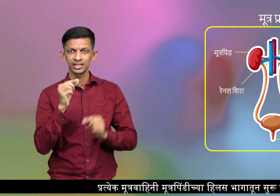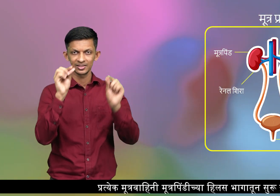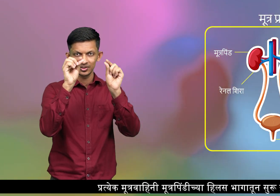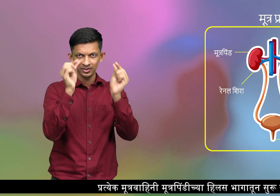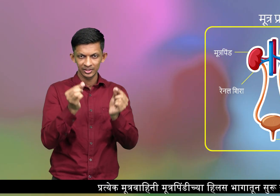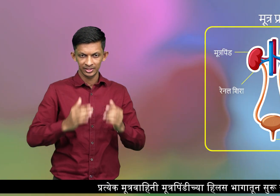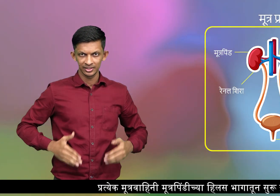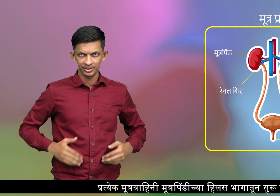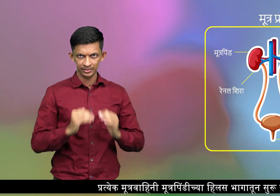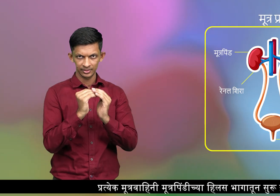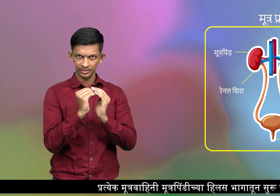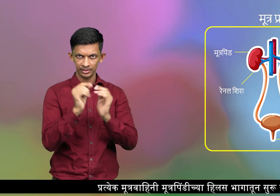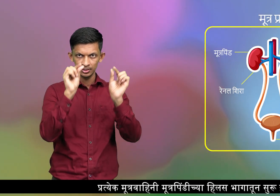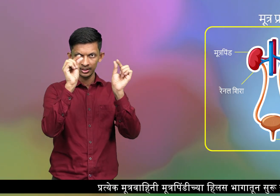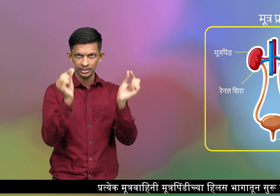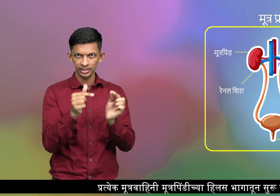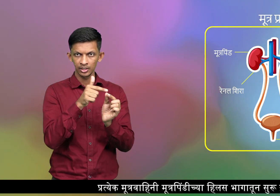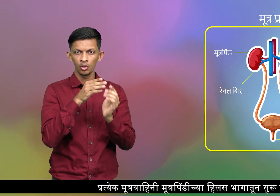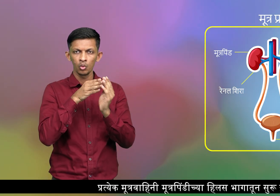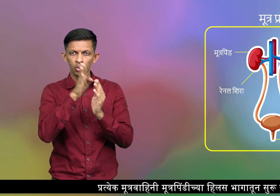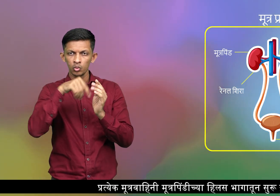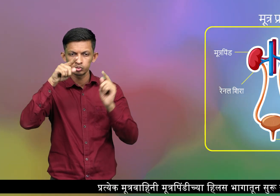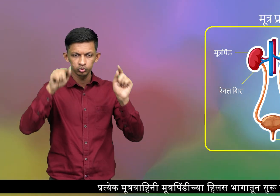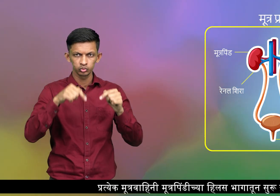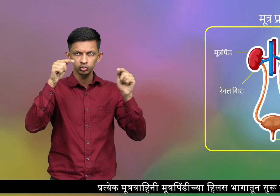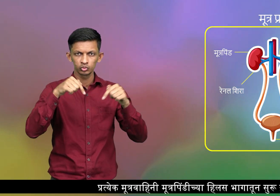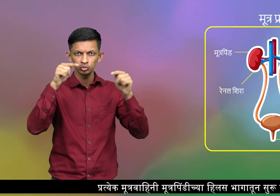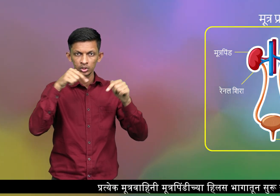प्रत्येक मूत्रवाहिनी मूत्रपिंडाच्या हिलस भागातून सुरू होते.